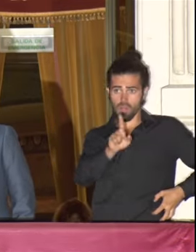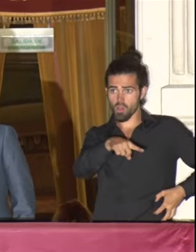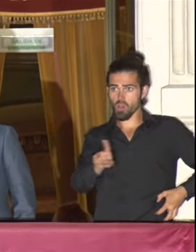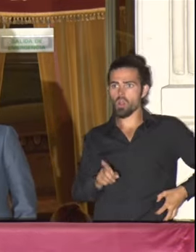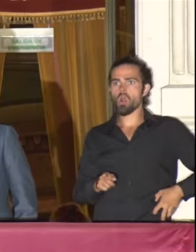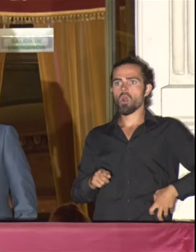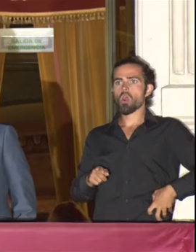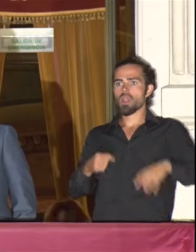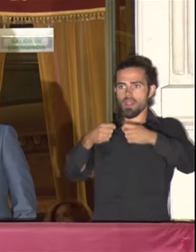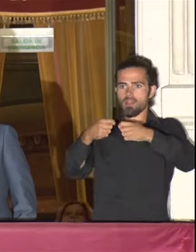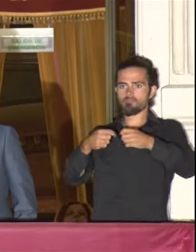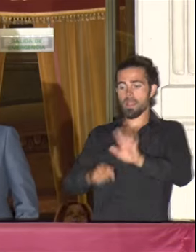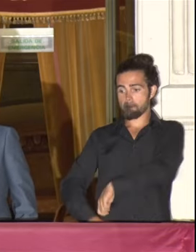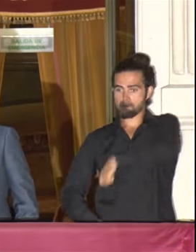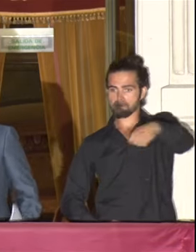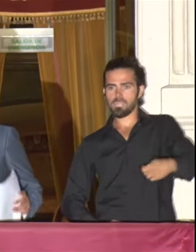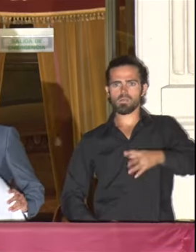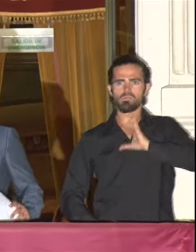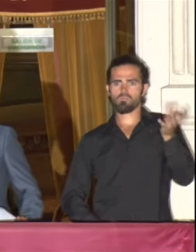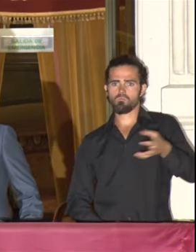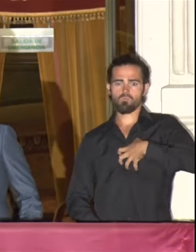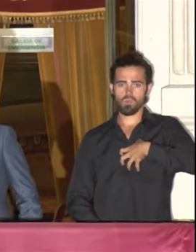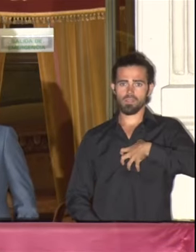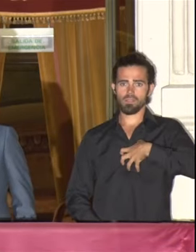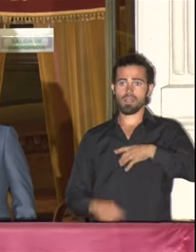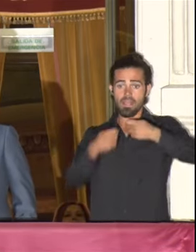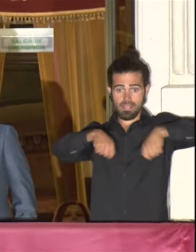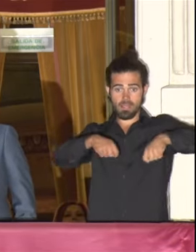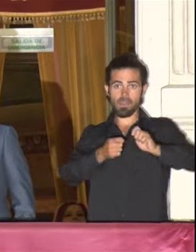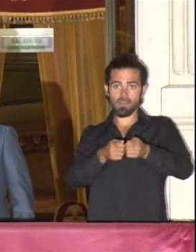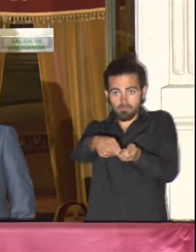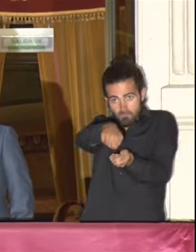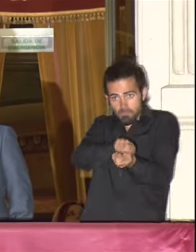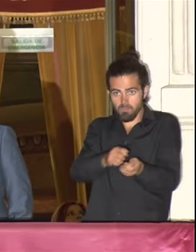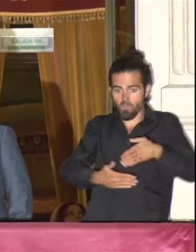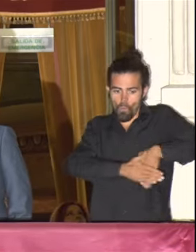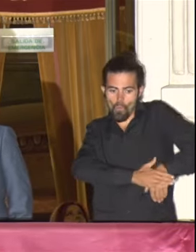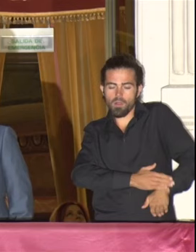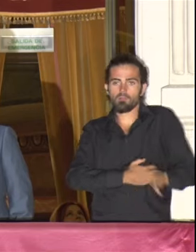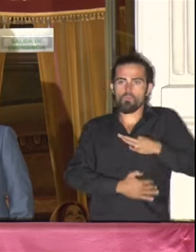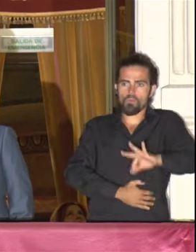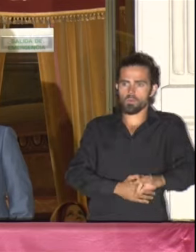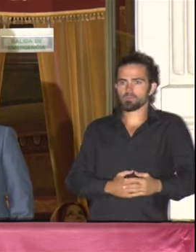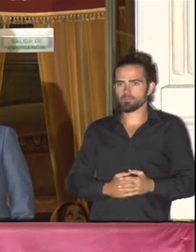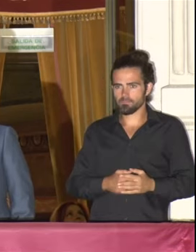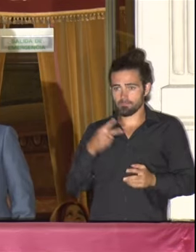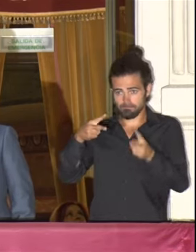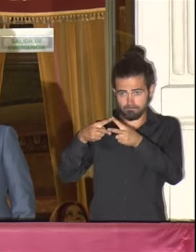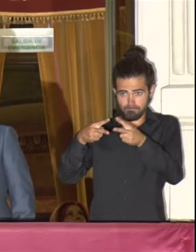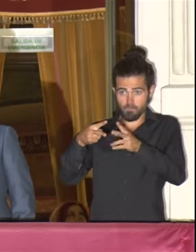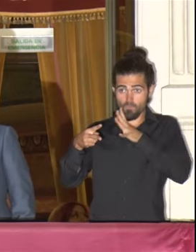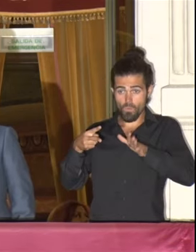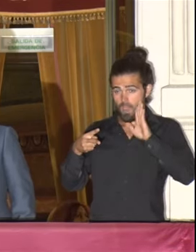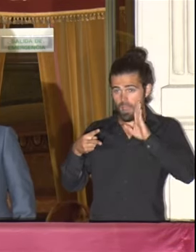espada. La navaja se convierte en arma que se puede plegar y se guarda. Estas dos razones hicieron que se desarrollara